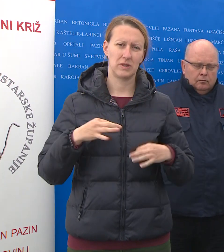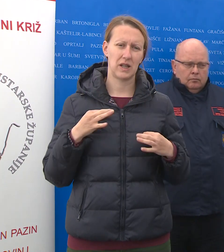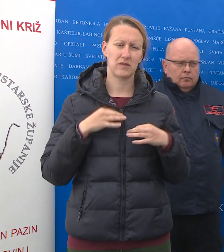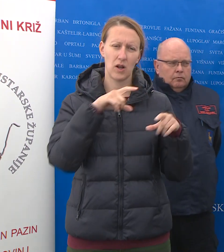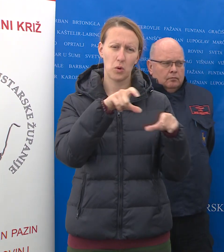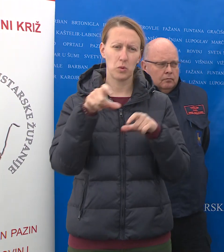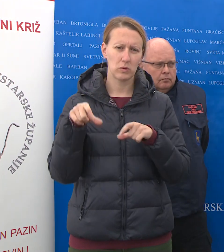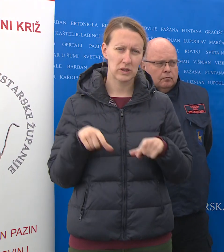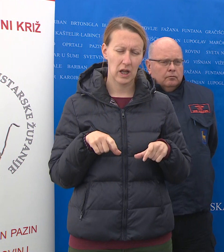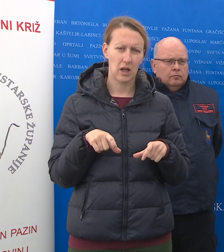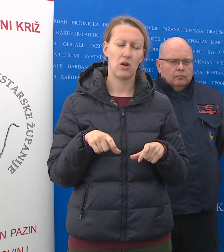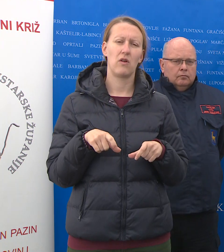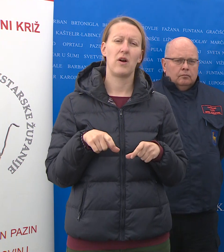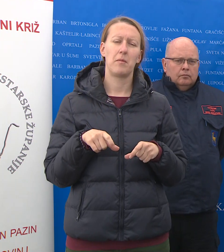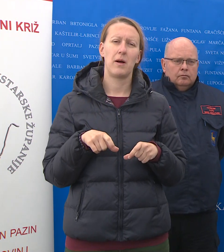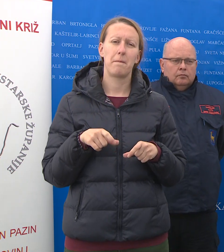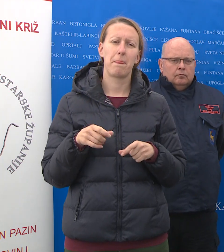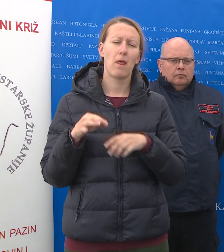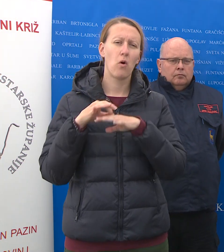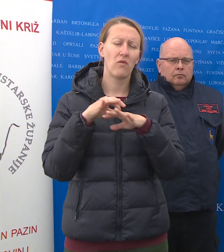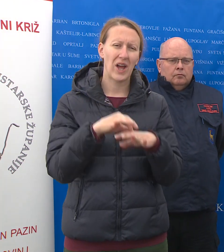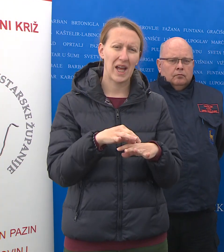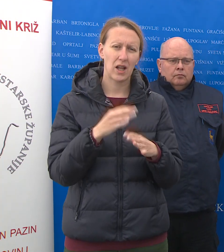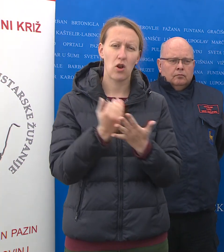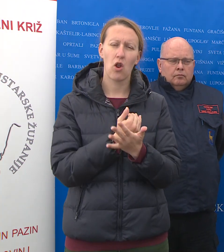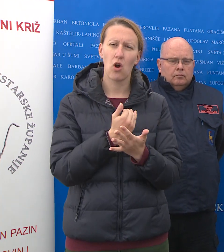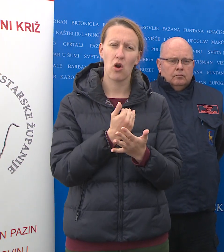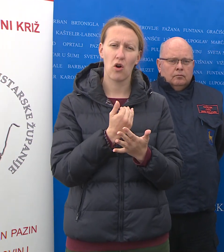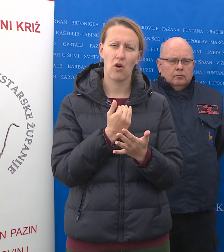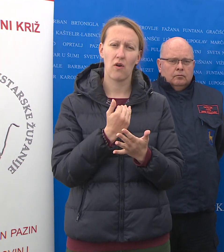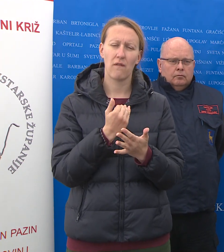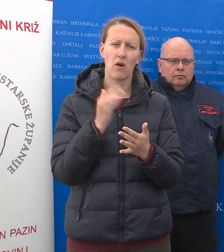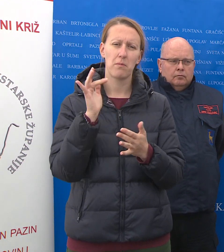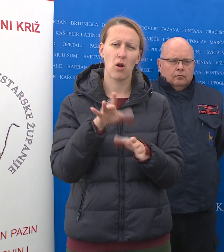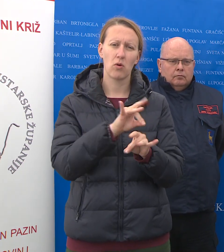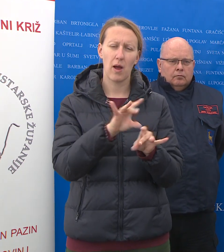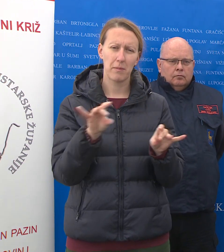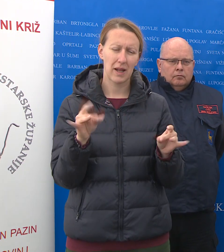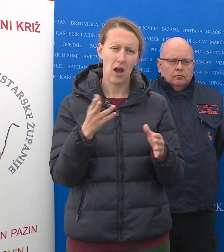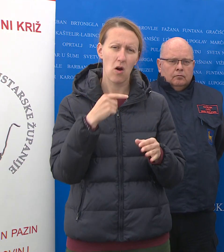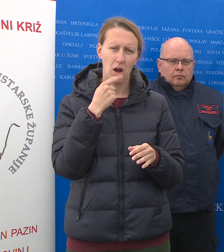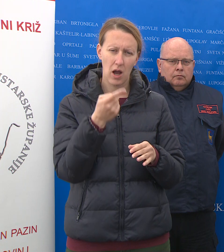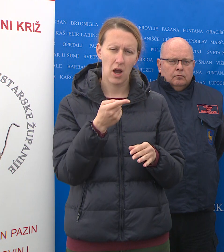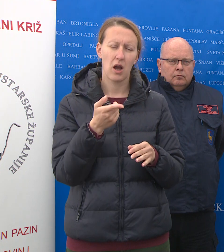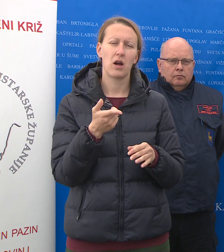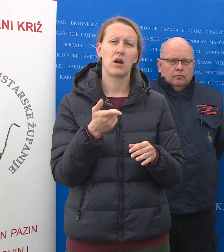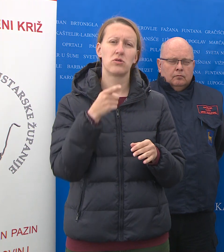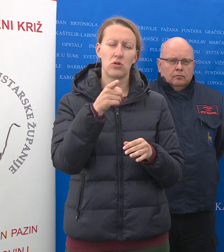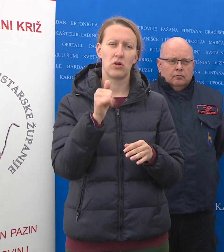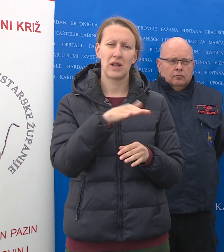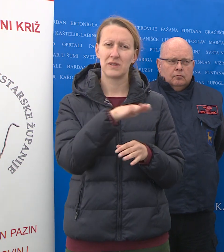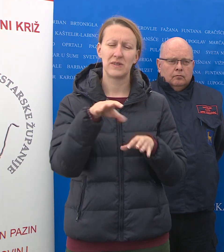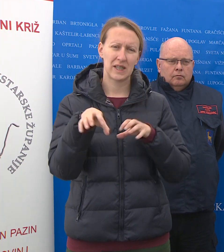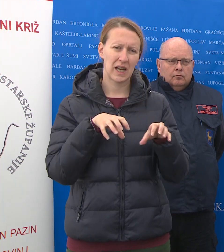zdravstvenim ustanovama uvedeno nova metoda protuepidemijska, kako kažu epidemiolozi, a to je da